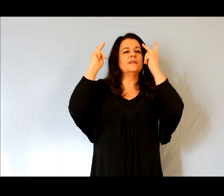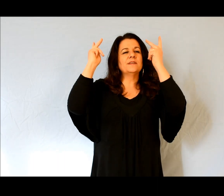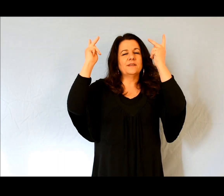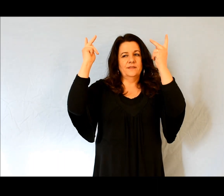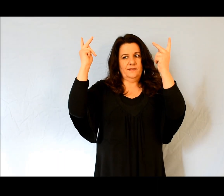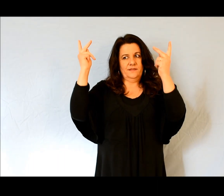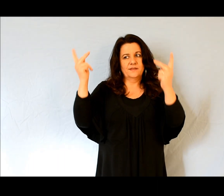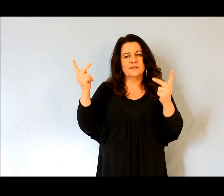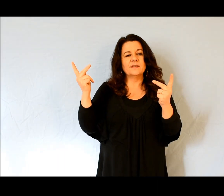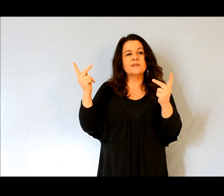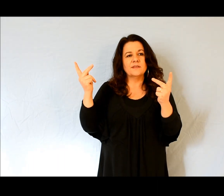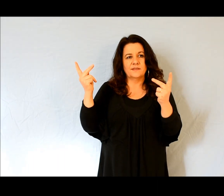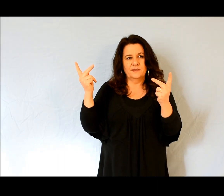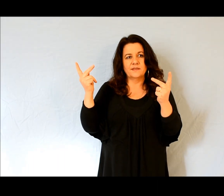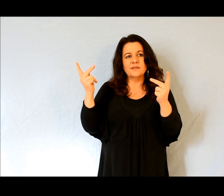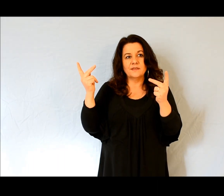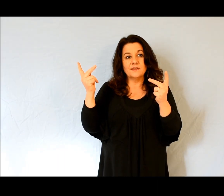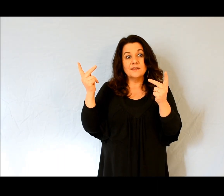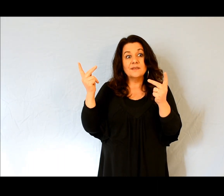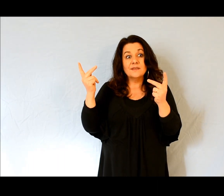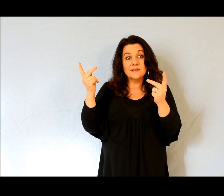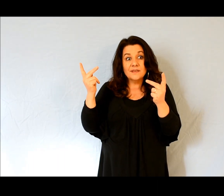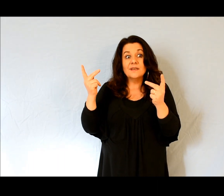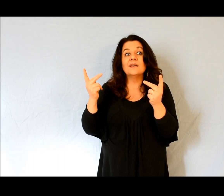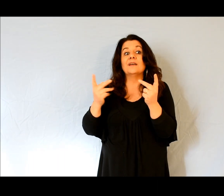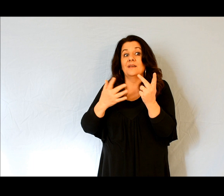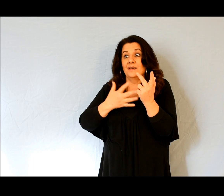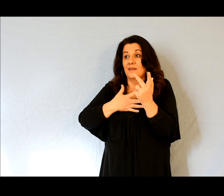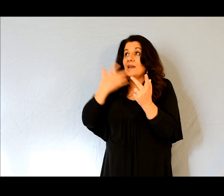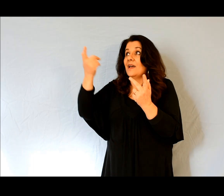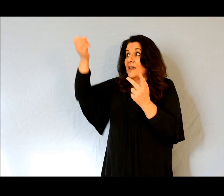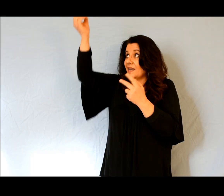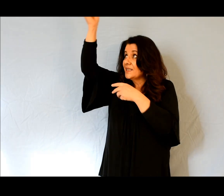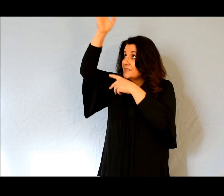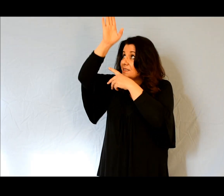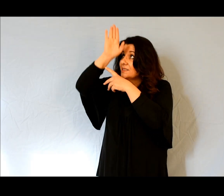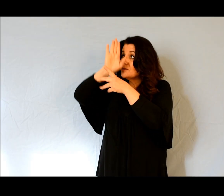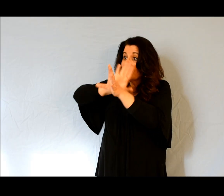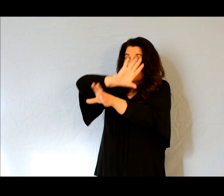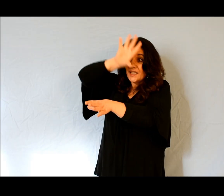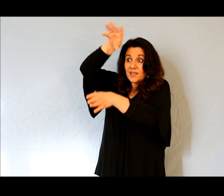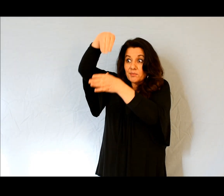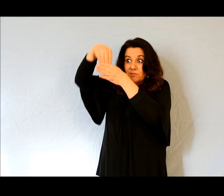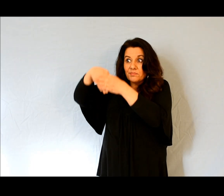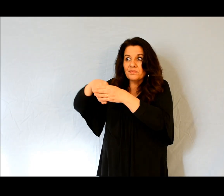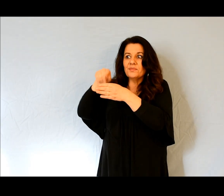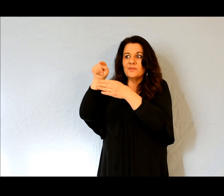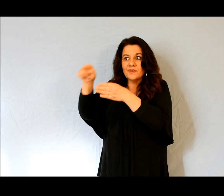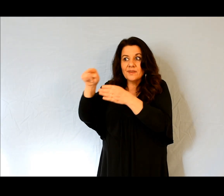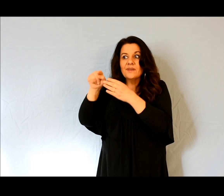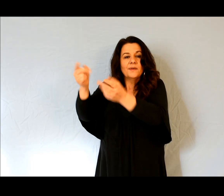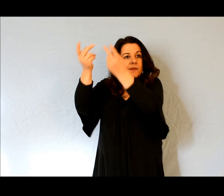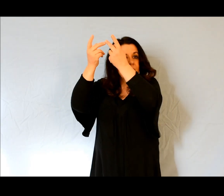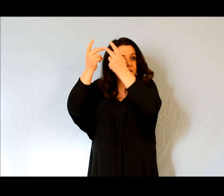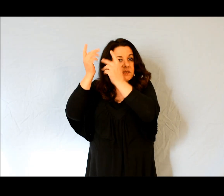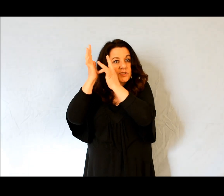l'esprit c'est en lui qu'il est parti proclamer son message aux esprits qui étai en